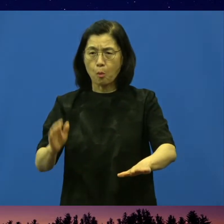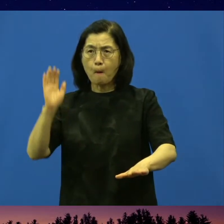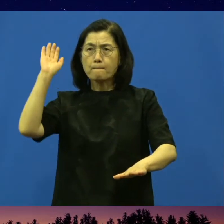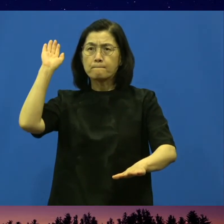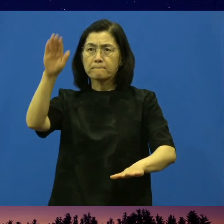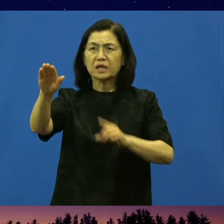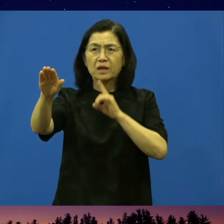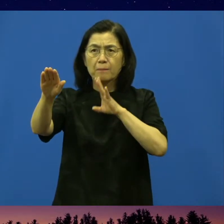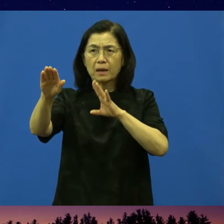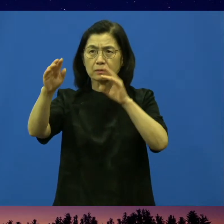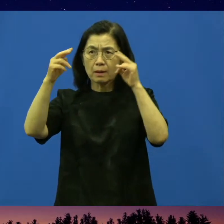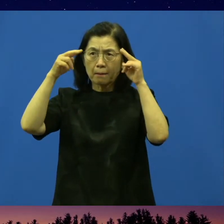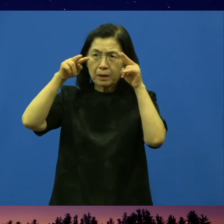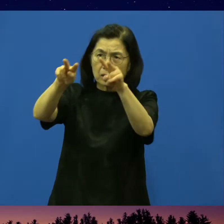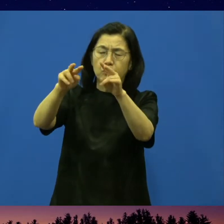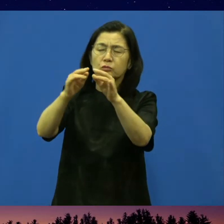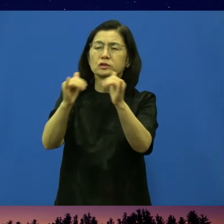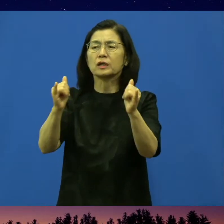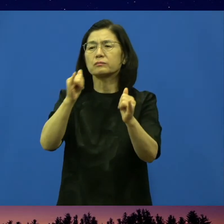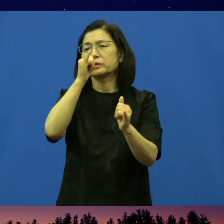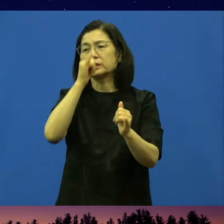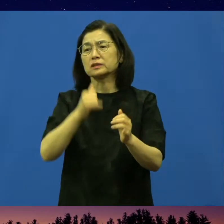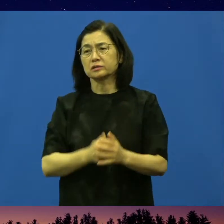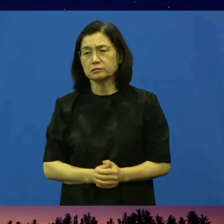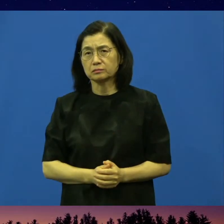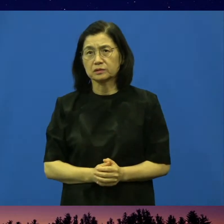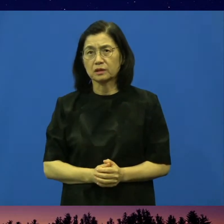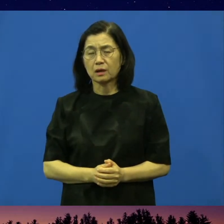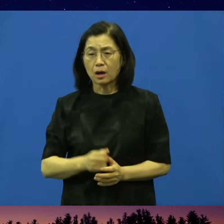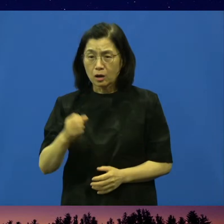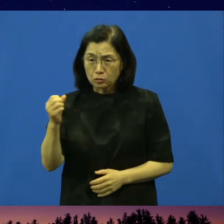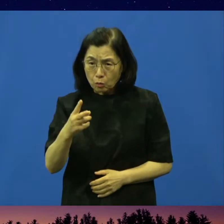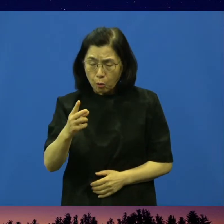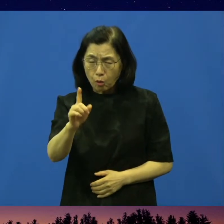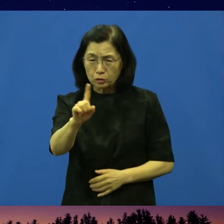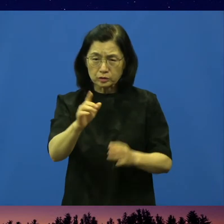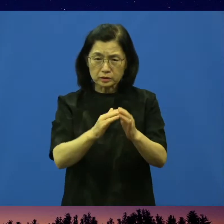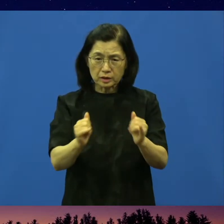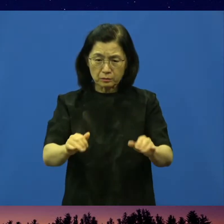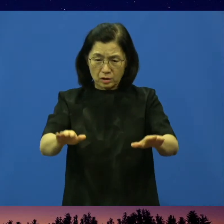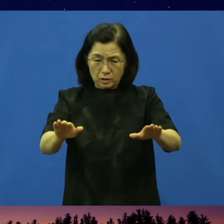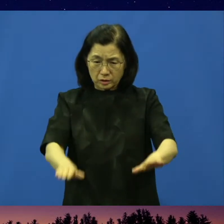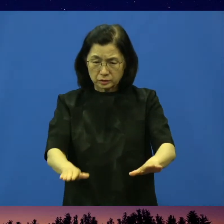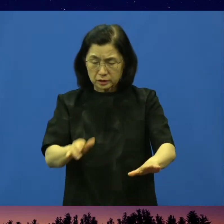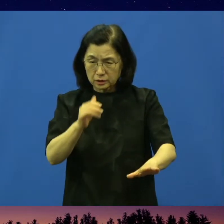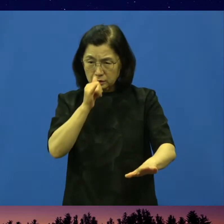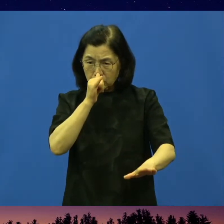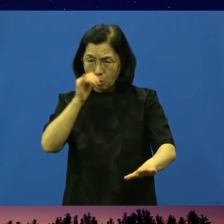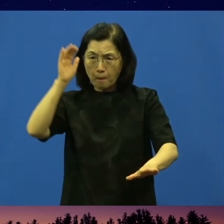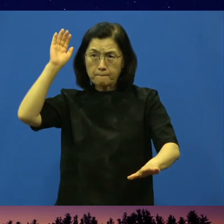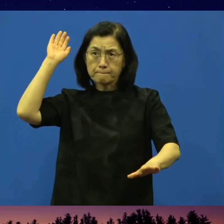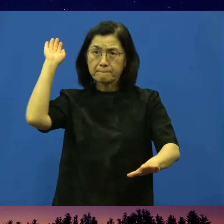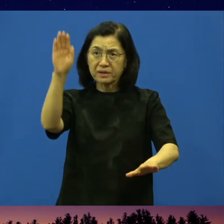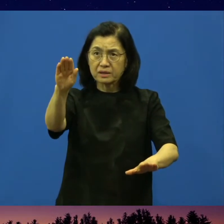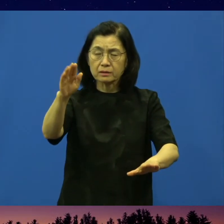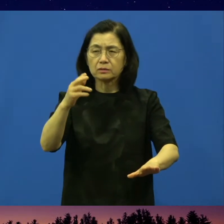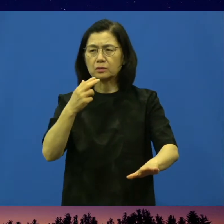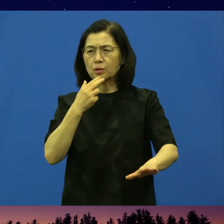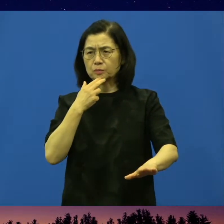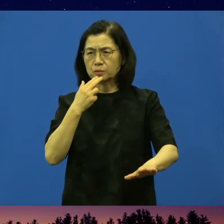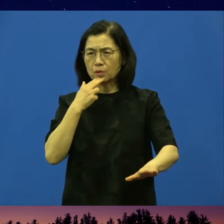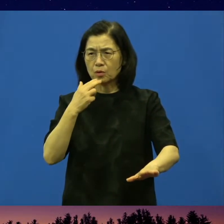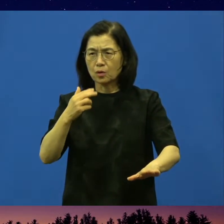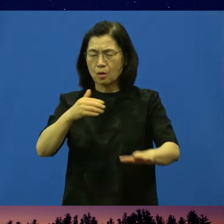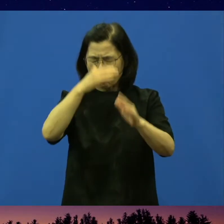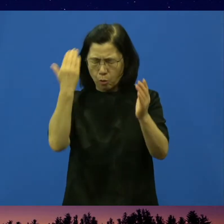있어요. 그리고 어떤 사람은 현재만 있고 미래는 없어요. 그것도 건강한 시간관이 아닙니다.